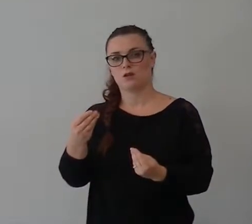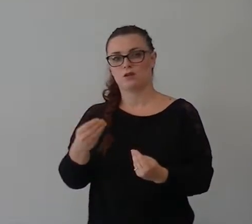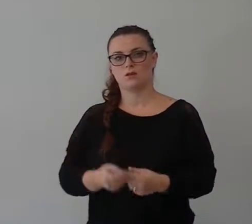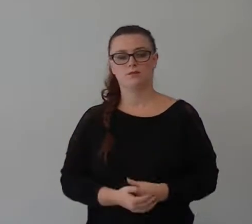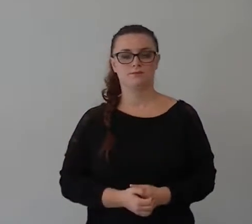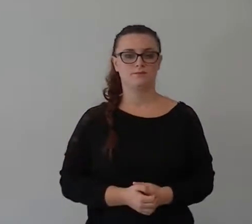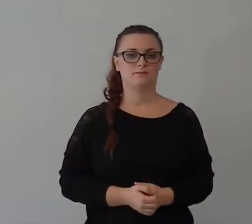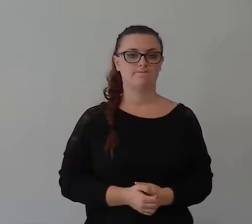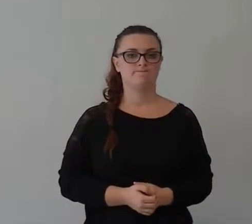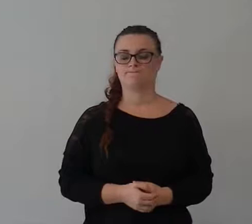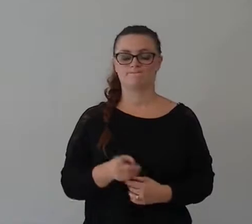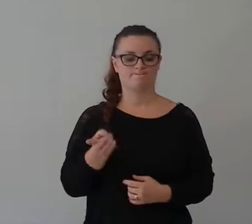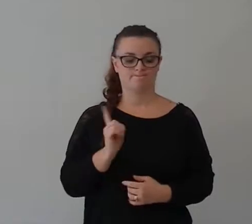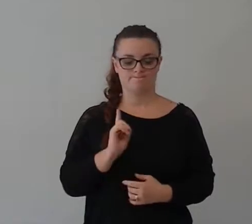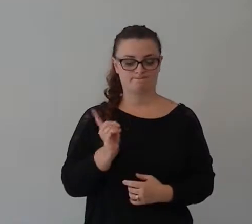no?